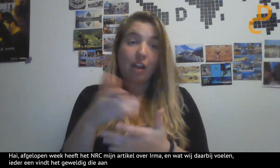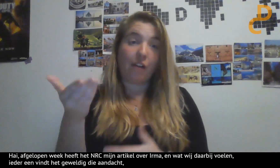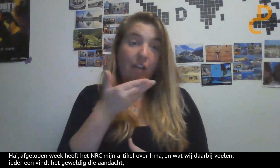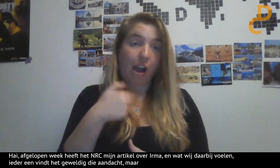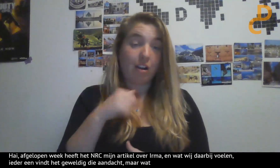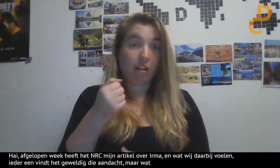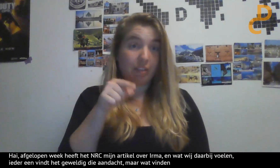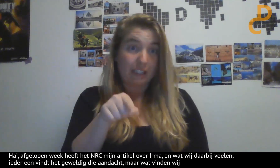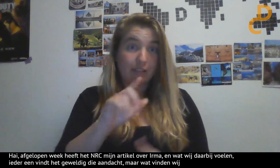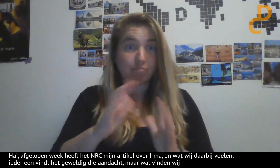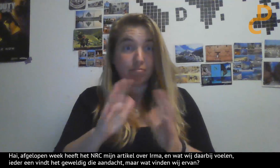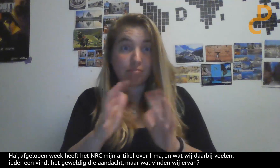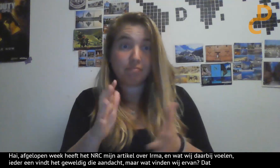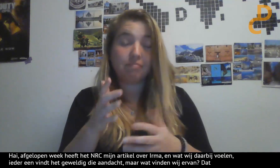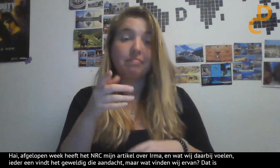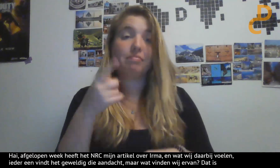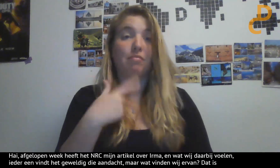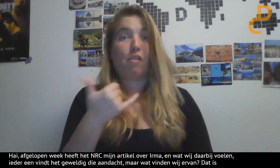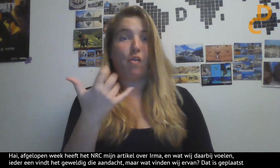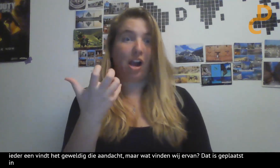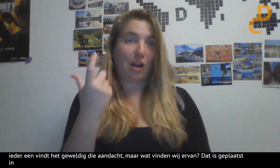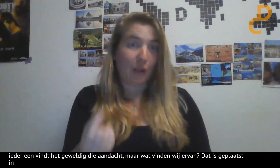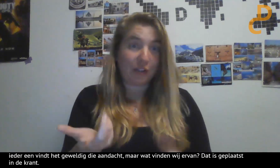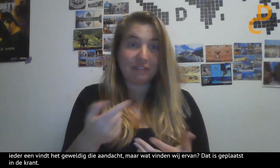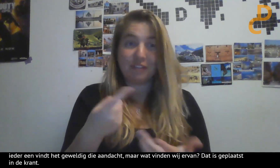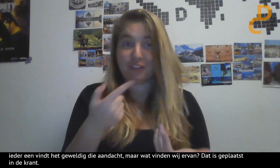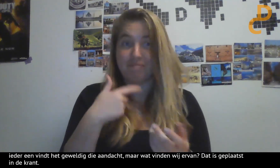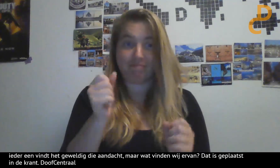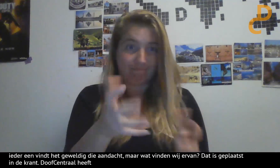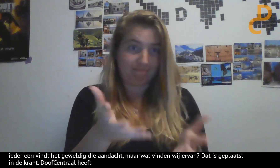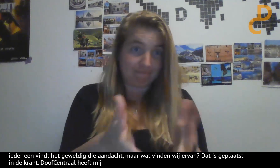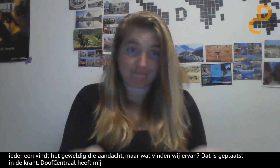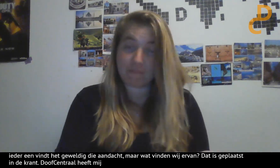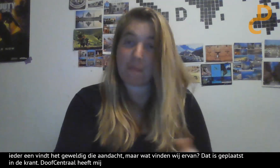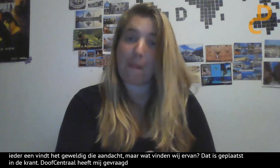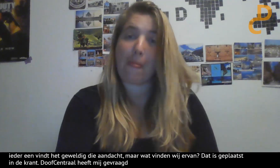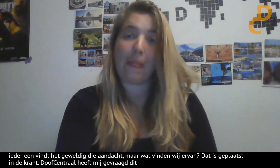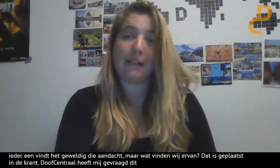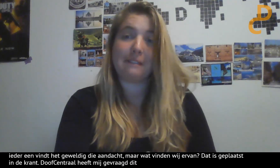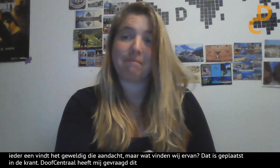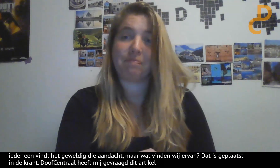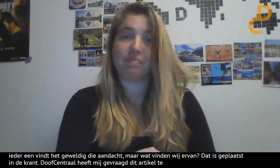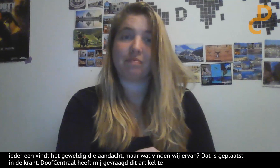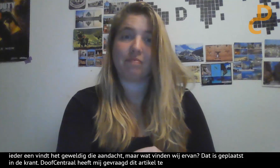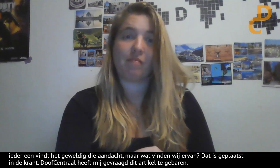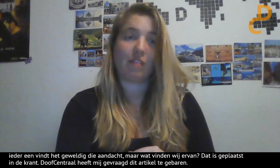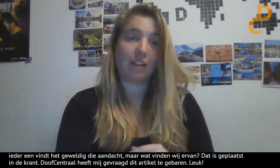in de krant. En Doof Centraal heeft mij gevraagd om dit artikel te gebaren. Nou, dat vind ik wel leuk, dus hier komt het.